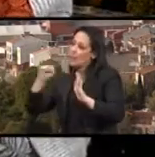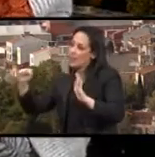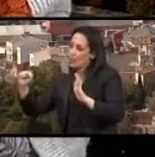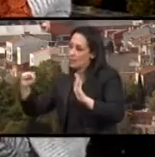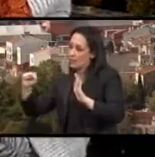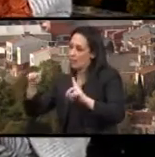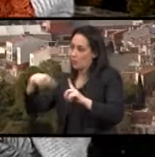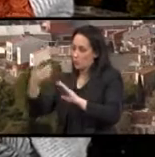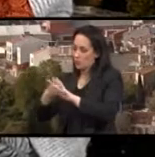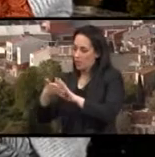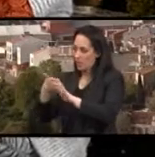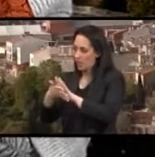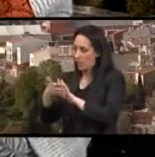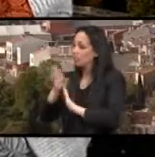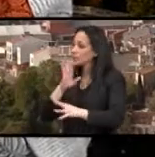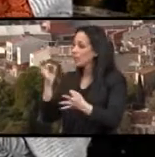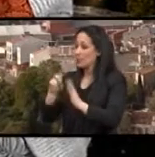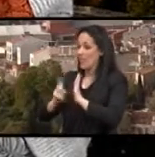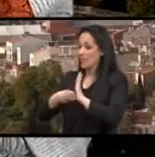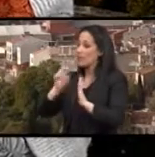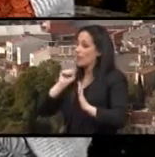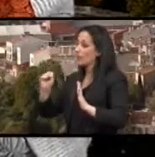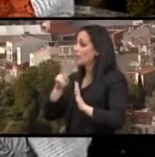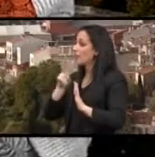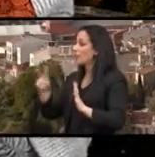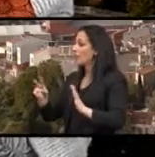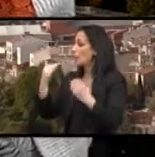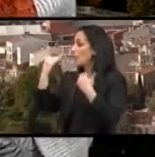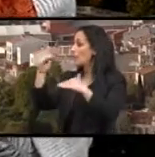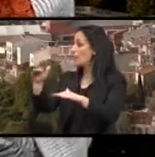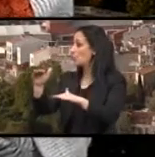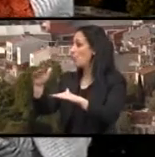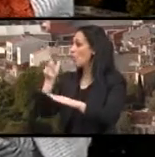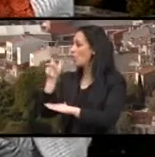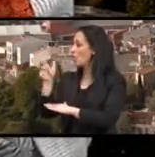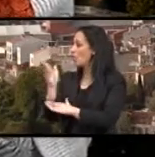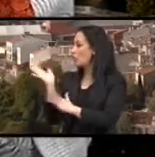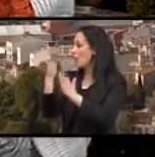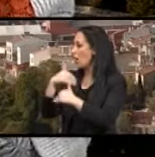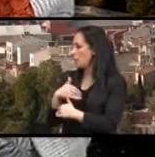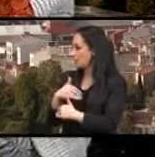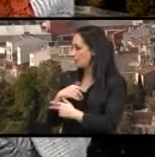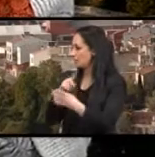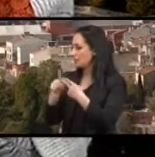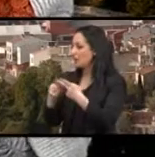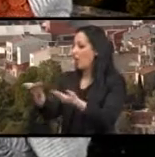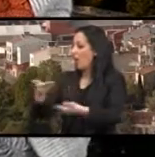parlarem. No em toca, no? Sí, no em sí. toca la llei de dependència. O sigui, ajudes econòmiques tampoc n'hi